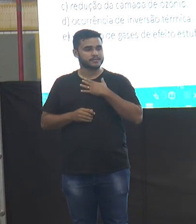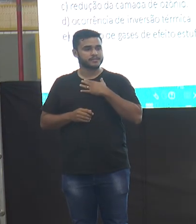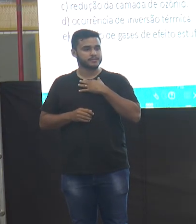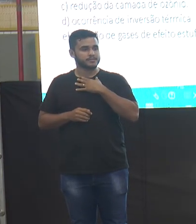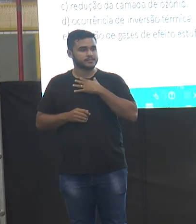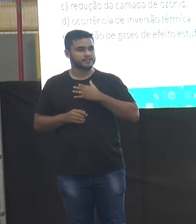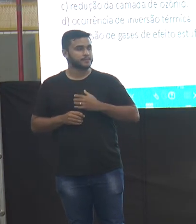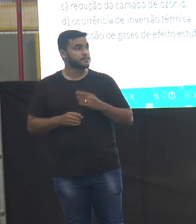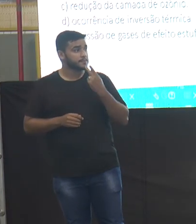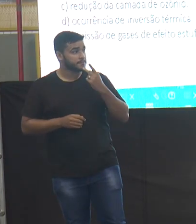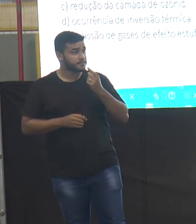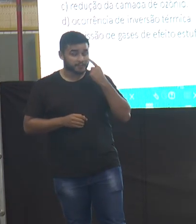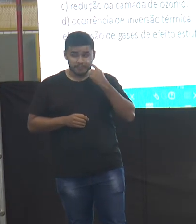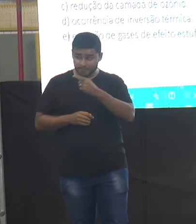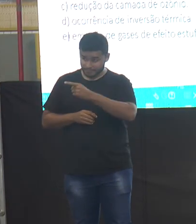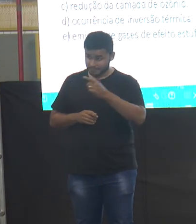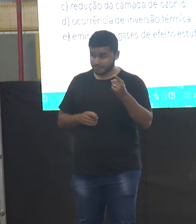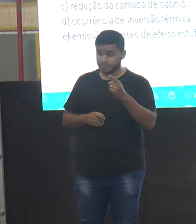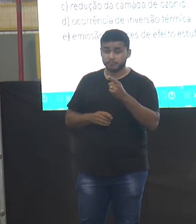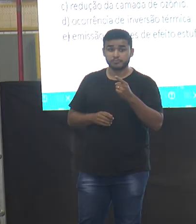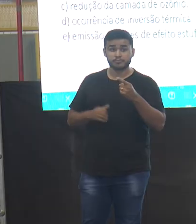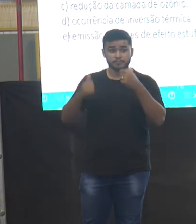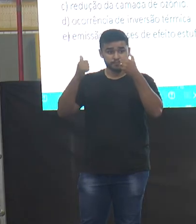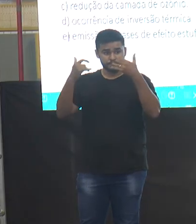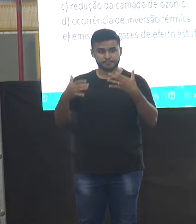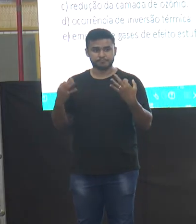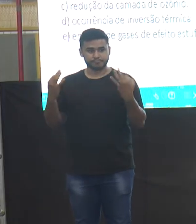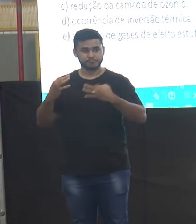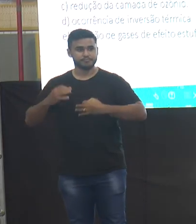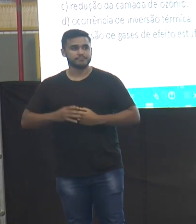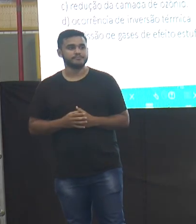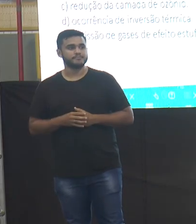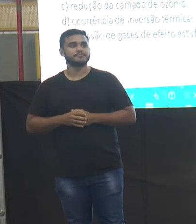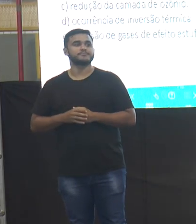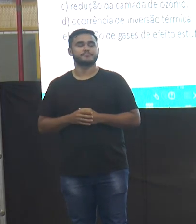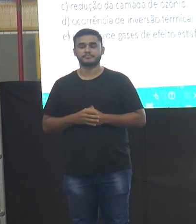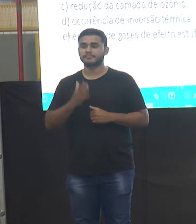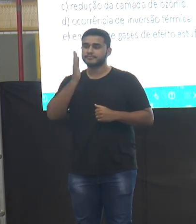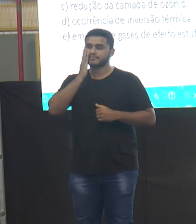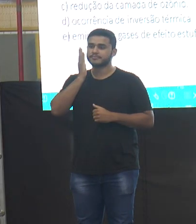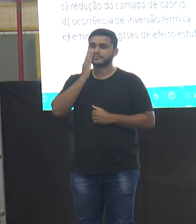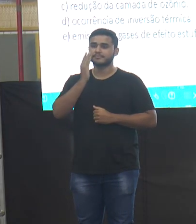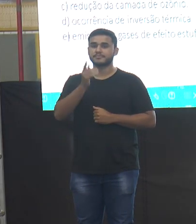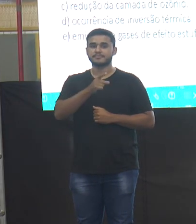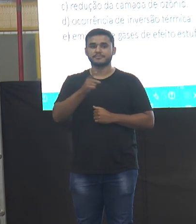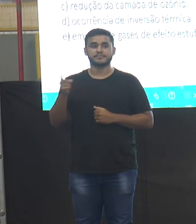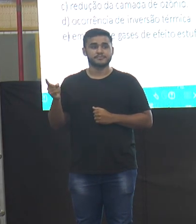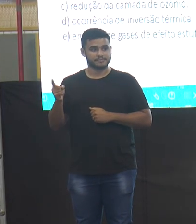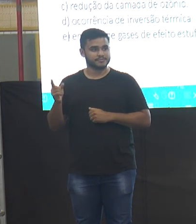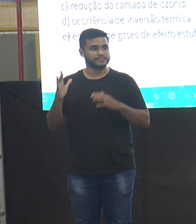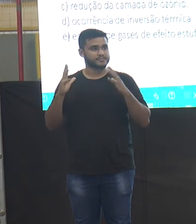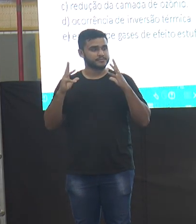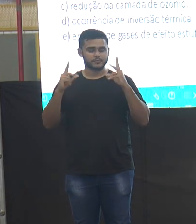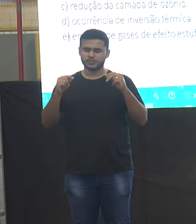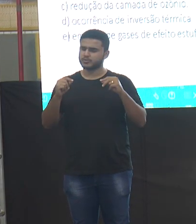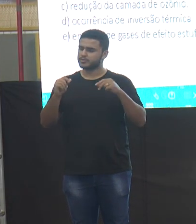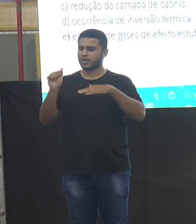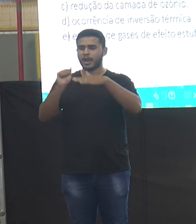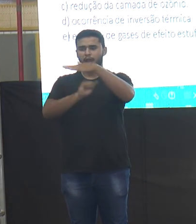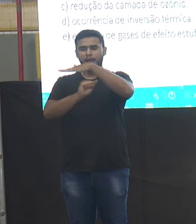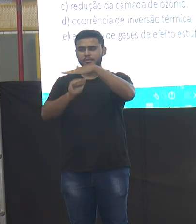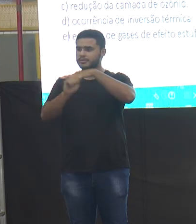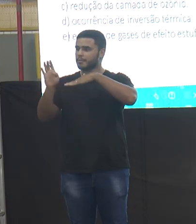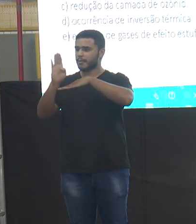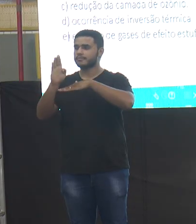pessoal, vocês perceberam primeiro? Se garantir, ler as questões, ácidos e bases é tranquilo, toda prova cai. A